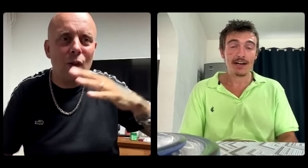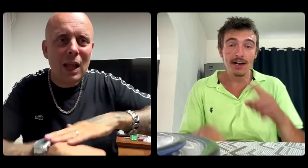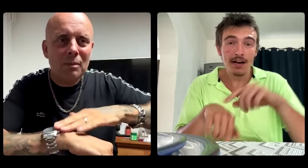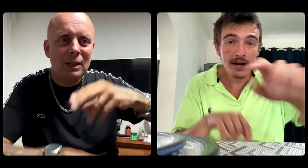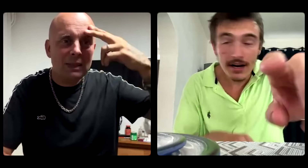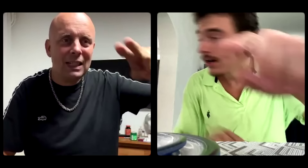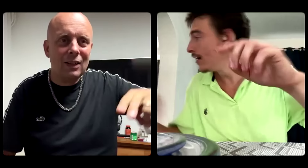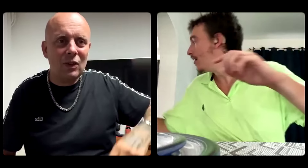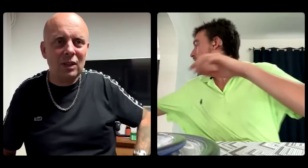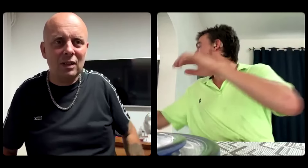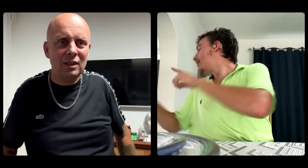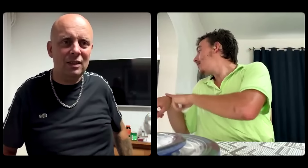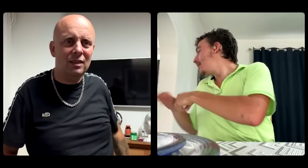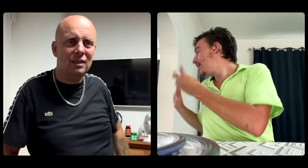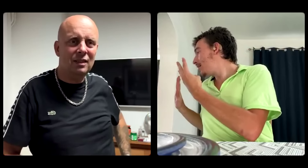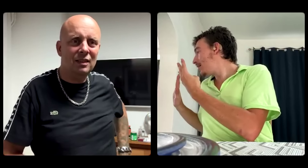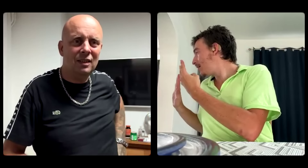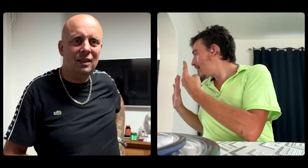Nee, want je moet me testen.